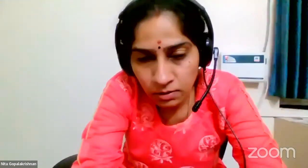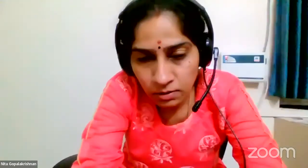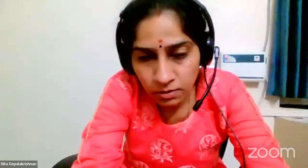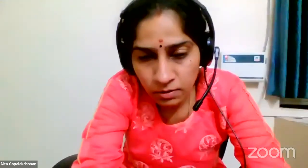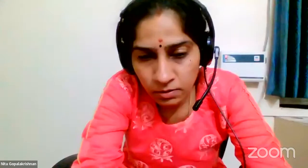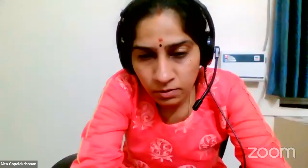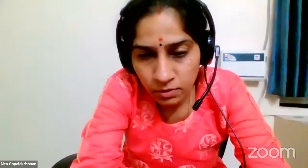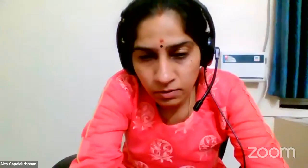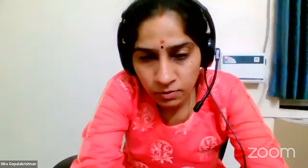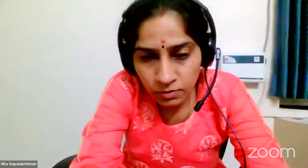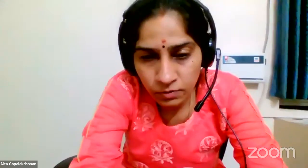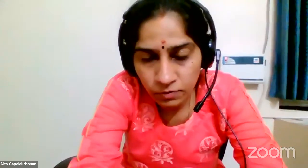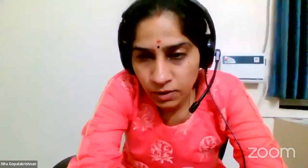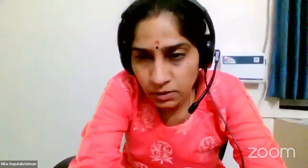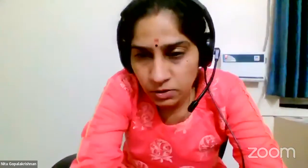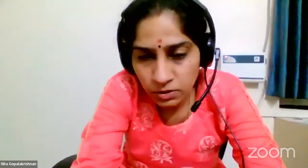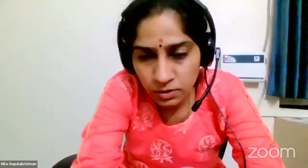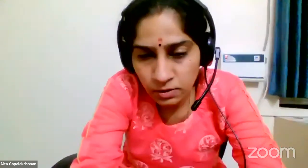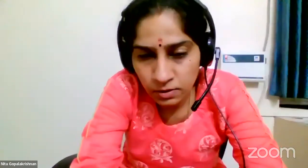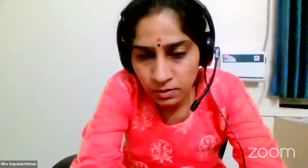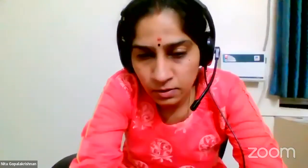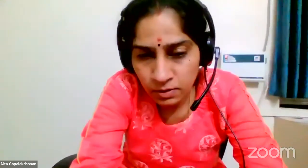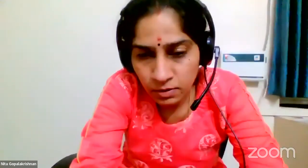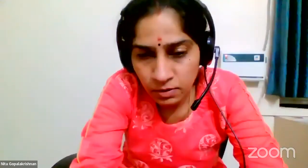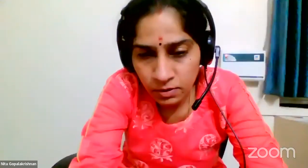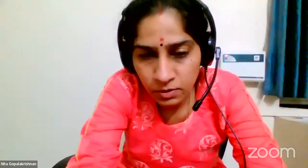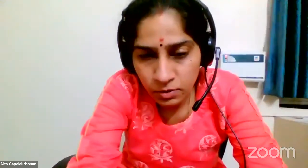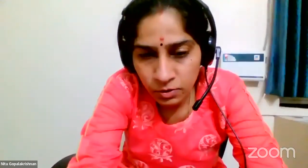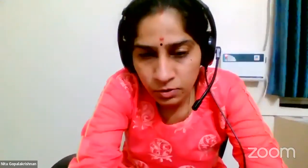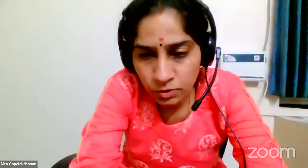और सन्यास, ये चार आश्रम है।